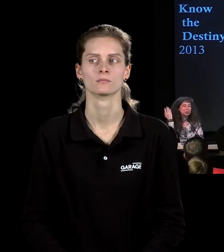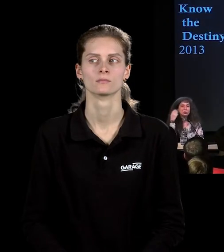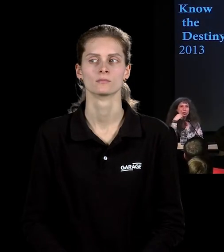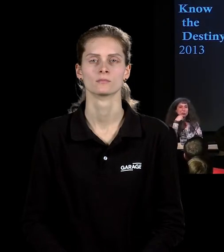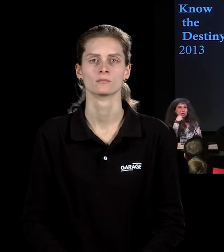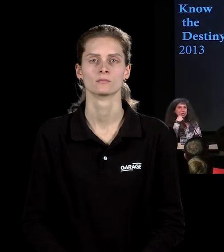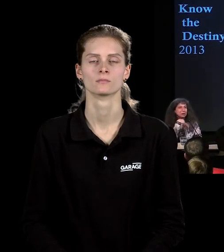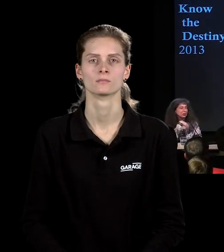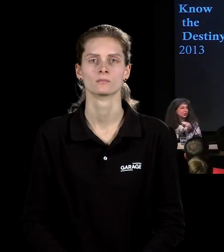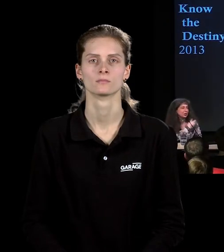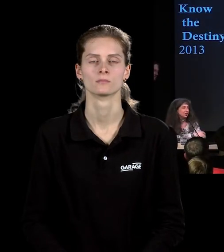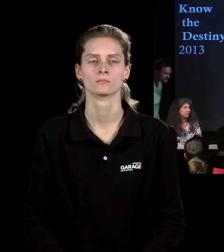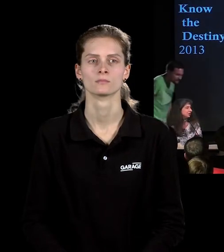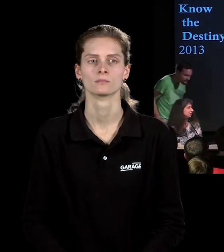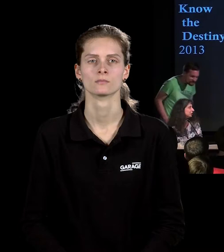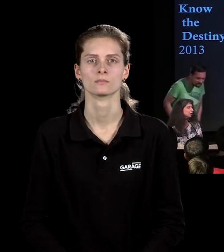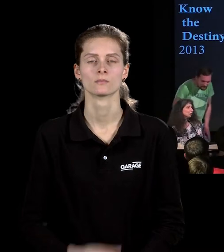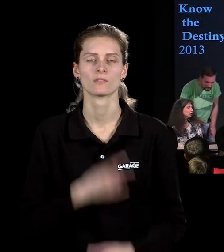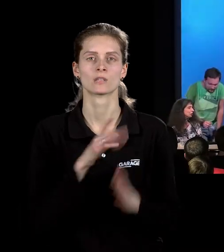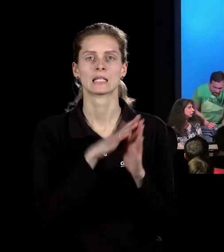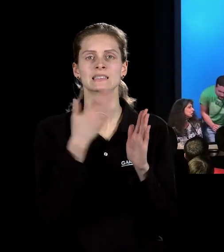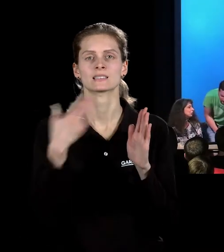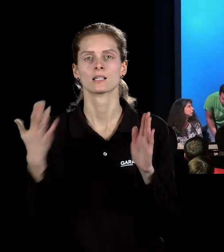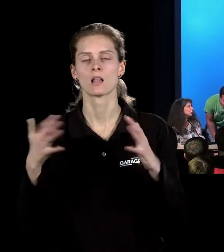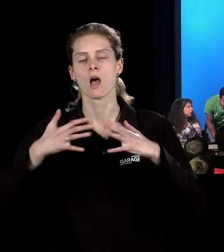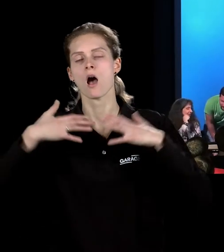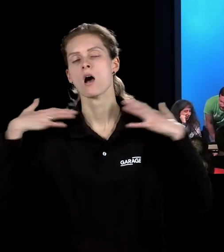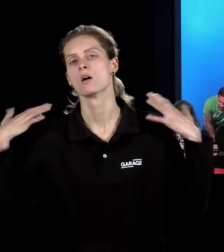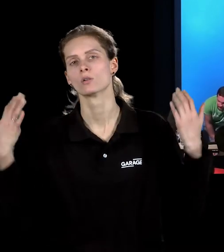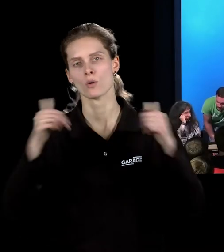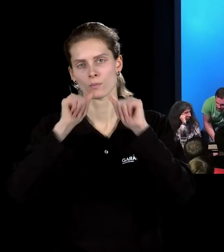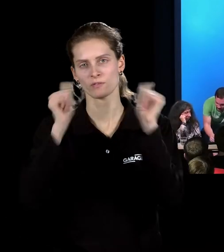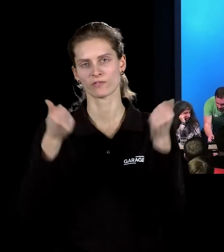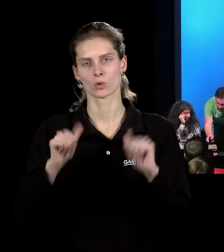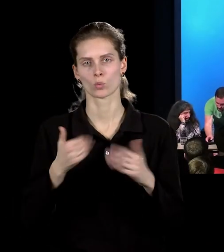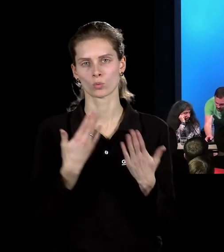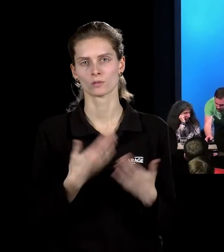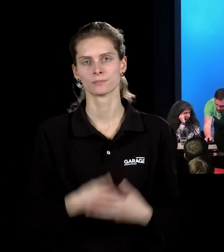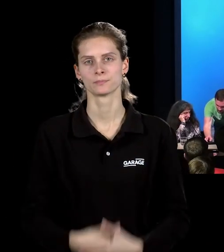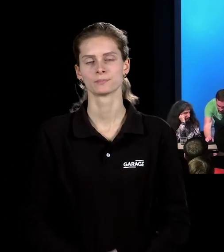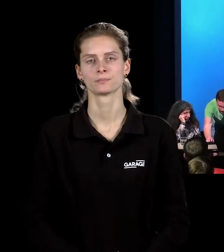Ну, вот, собственно говоря, вот этот целый цикл этих огромных фигур, огромных персонажей,